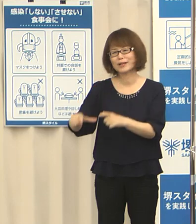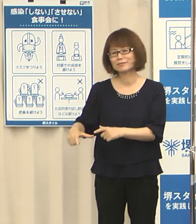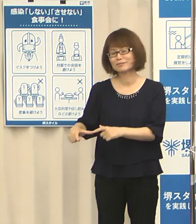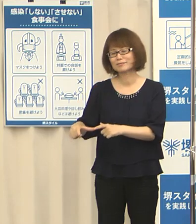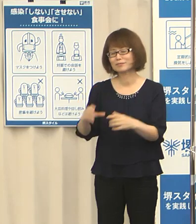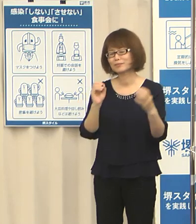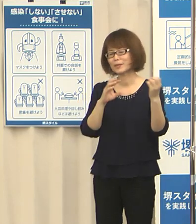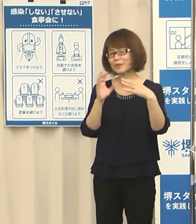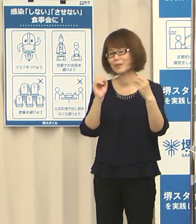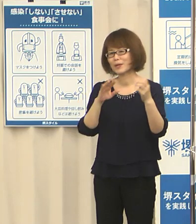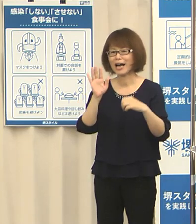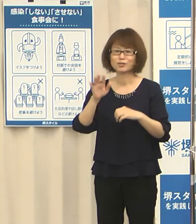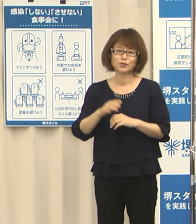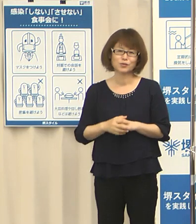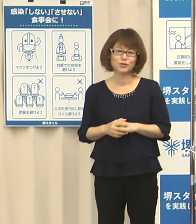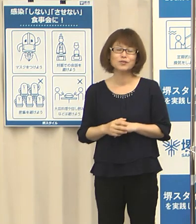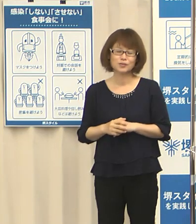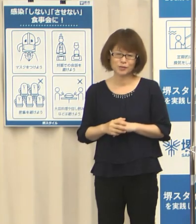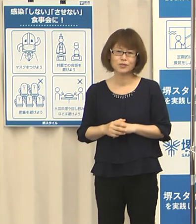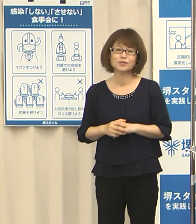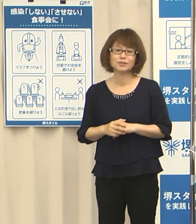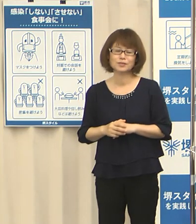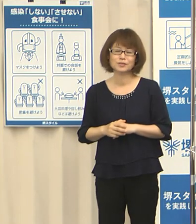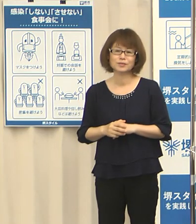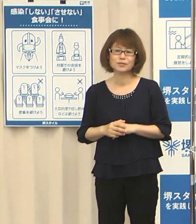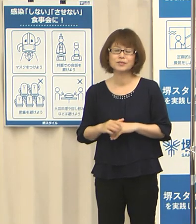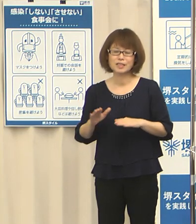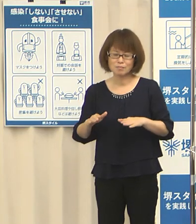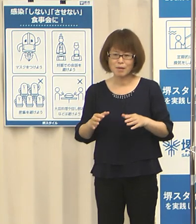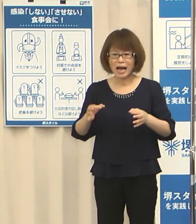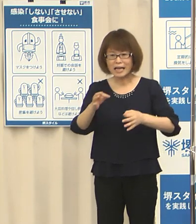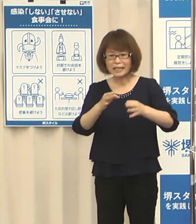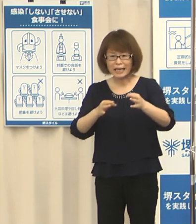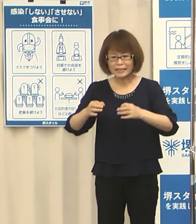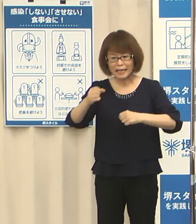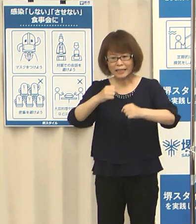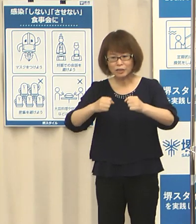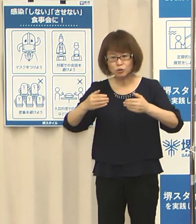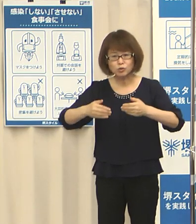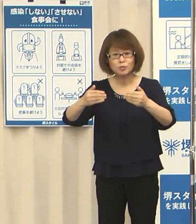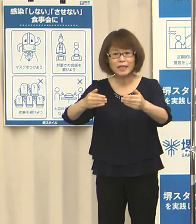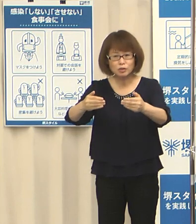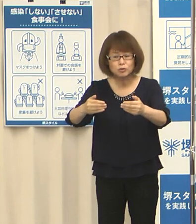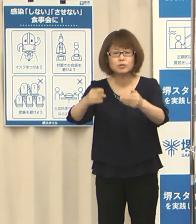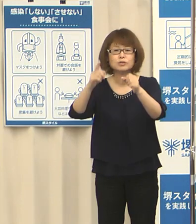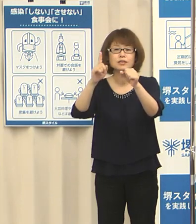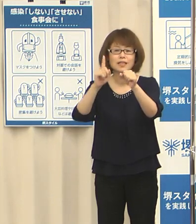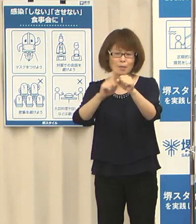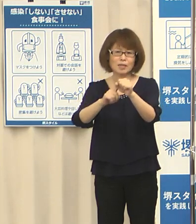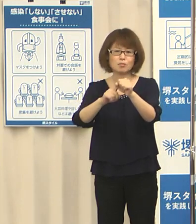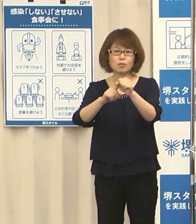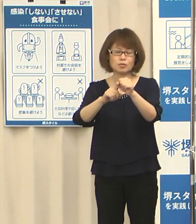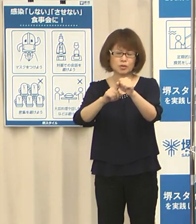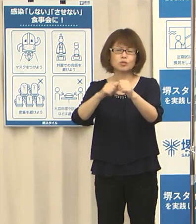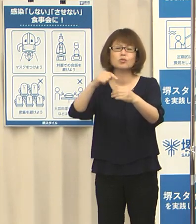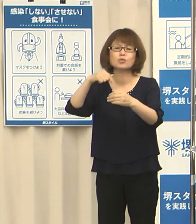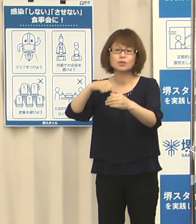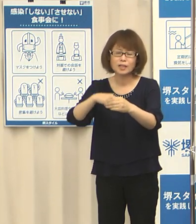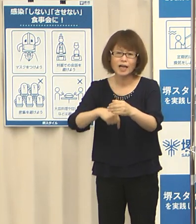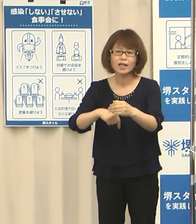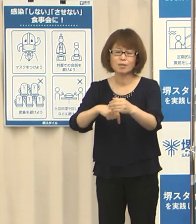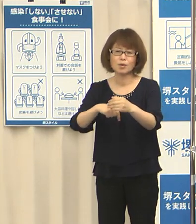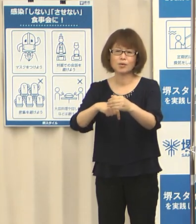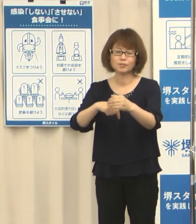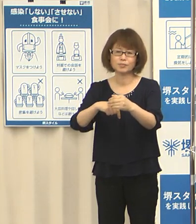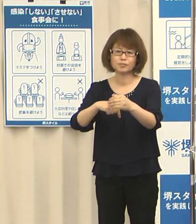っております。ですから今社会経済活動を止めないということは前提になりますが、その中でも、 もうターゲットを絞って